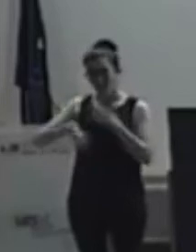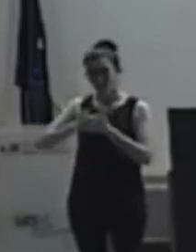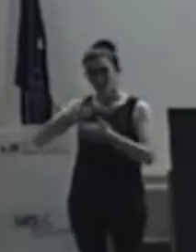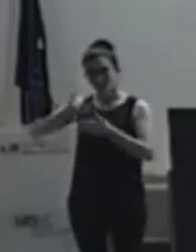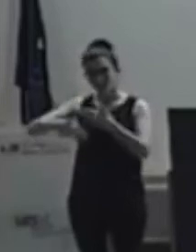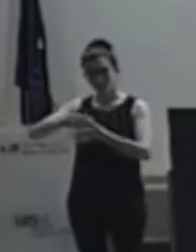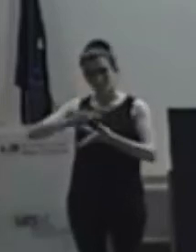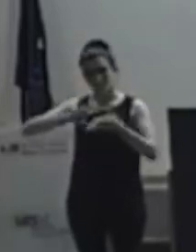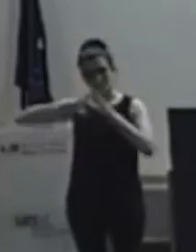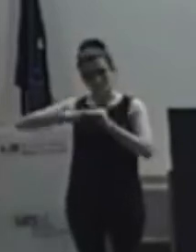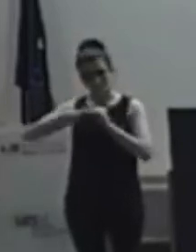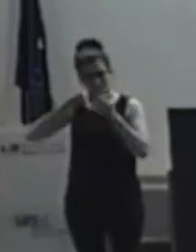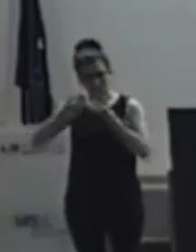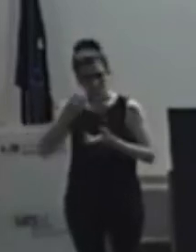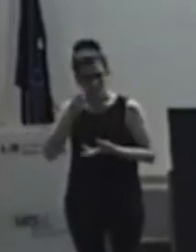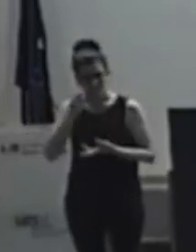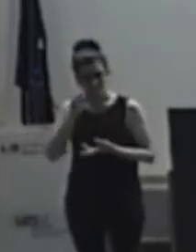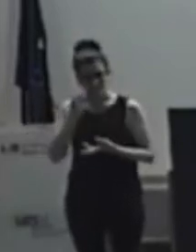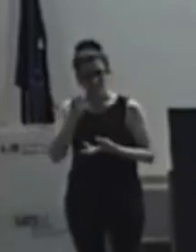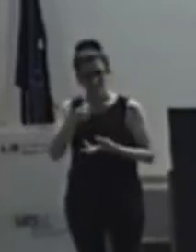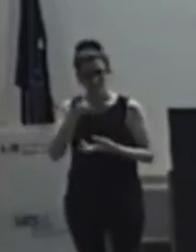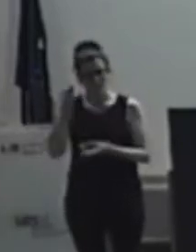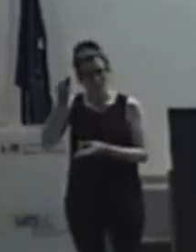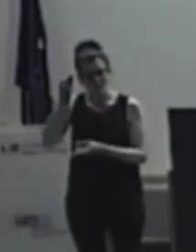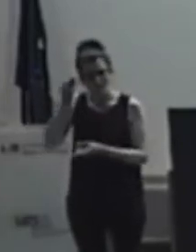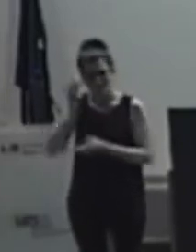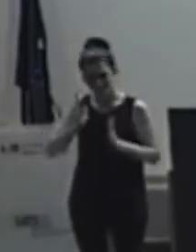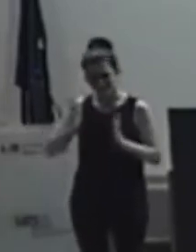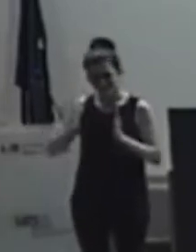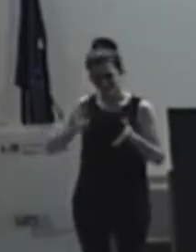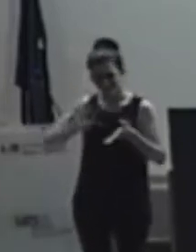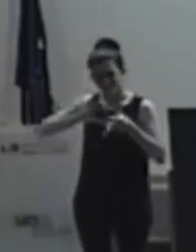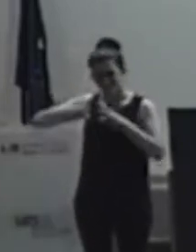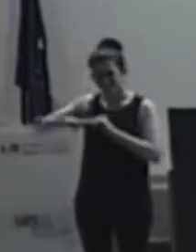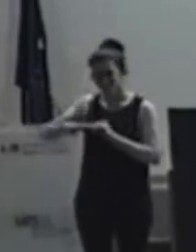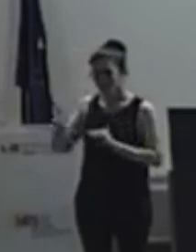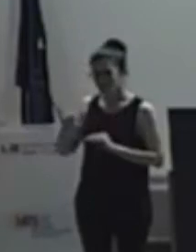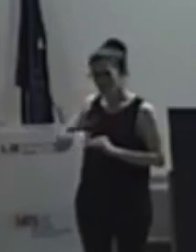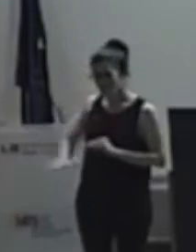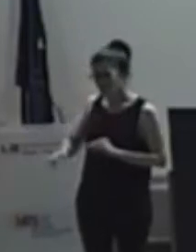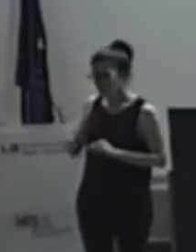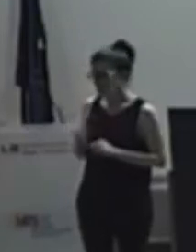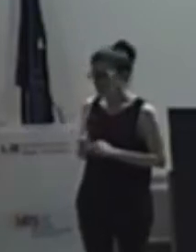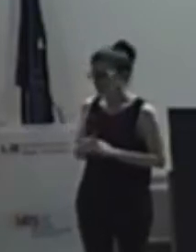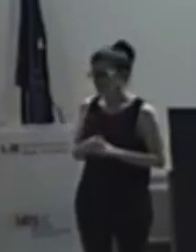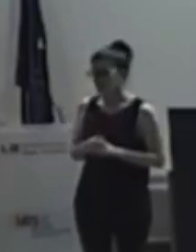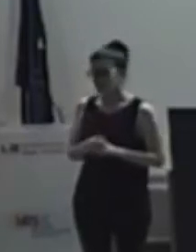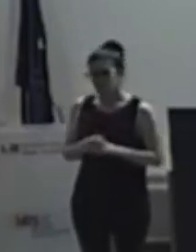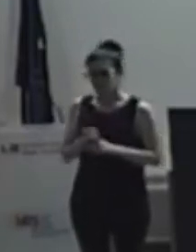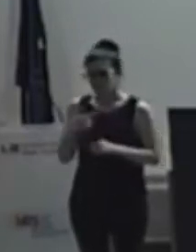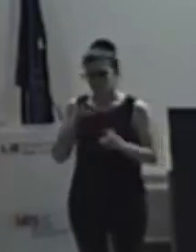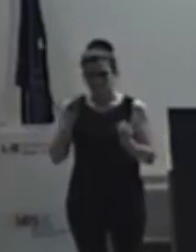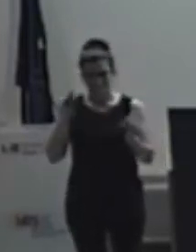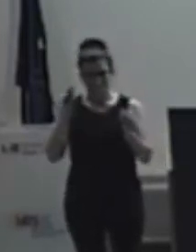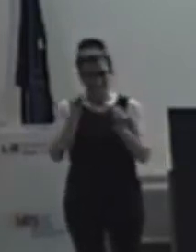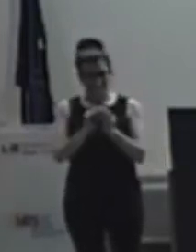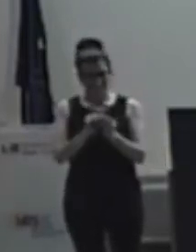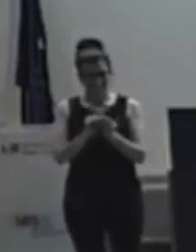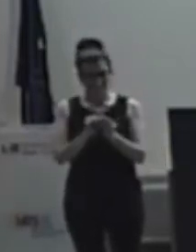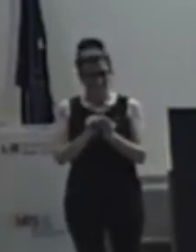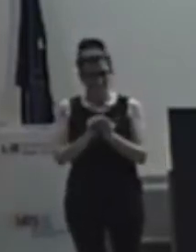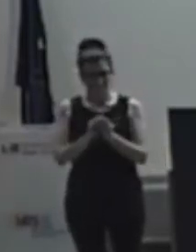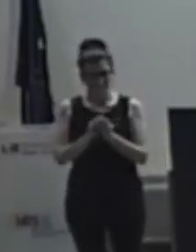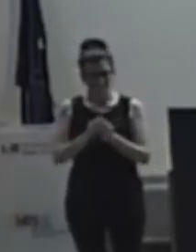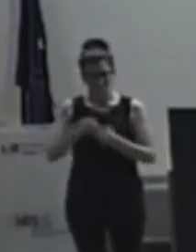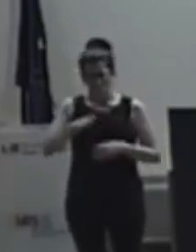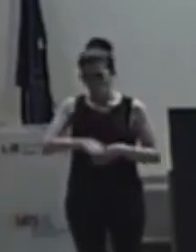marcha, ¿qué te parece? ¿Qué opinas tú de la parte de los niños? No, pues estoy completamente de acuerdo. O sea, es decir, un crío, pero no un